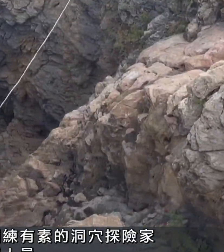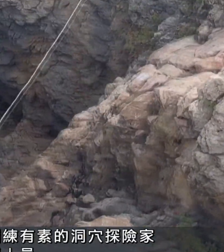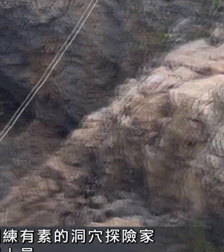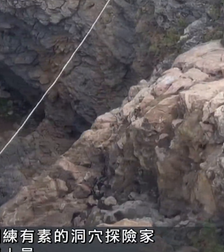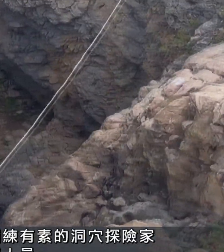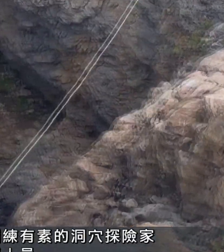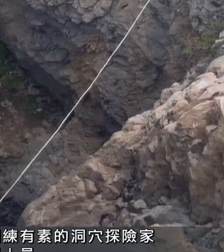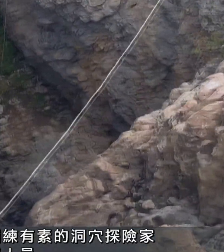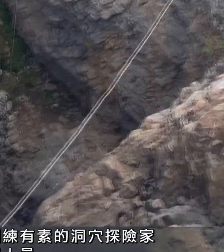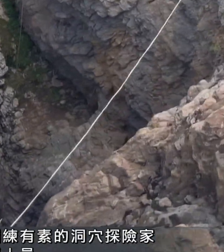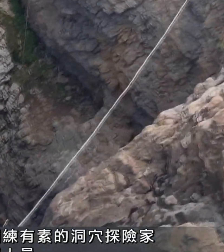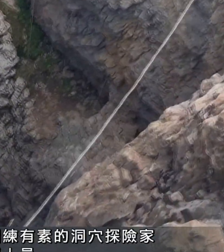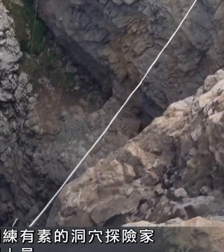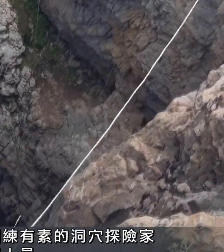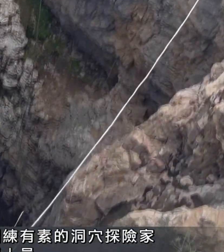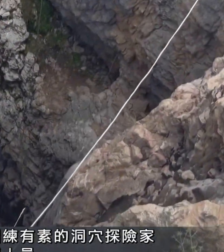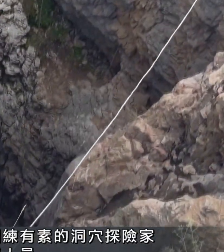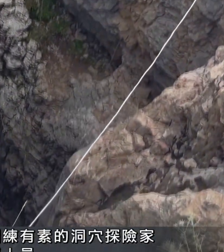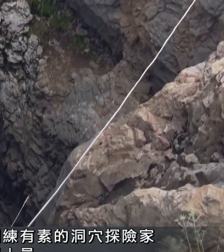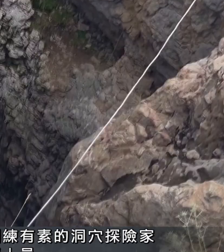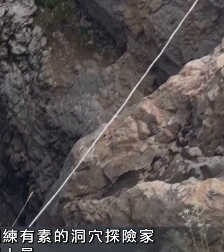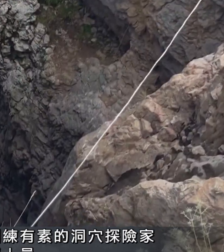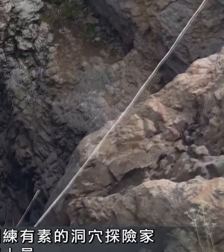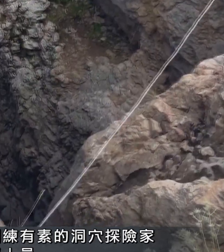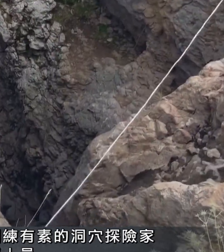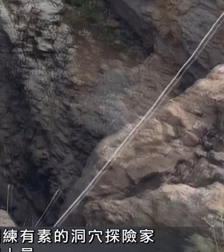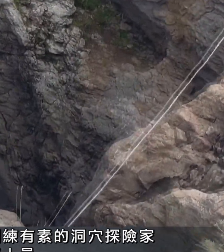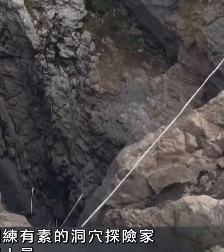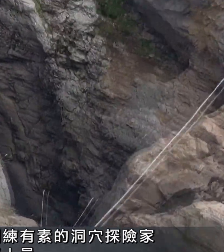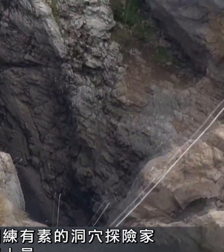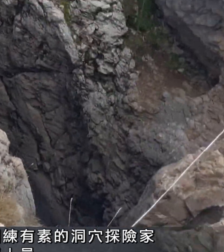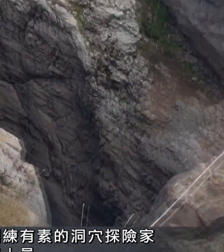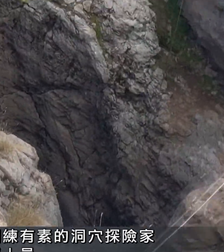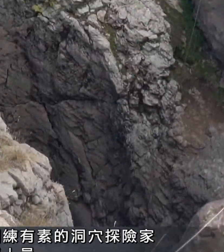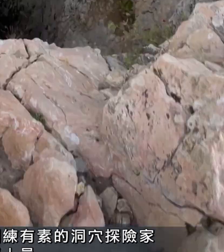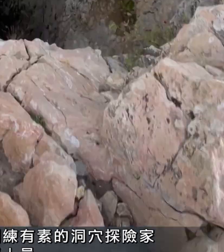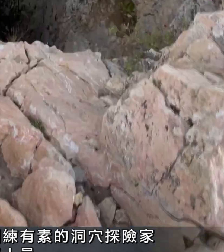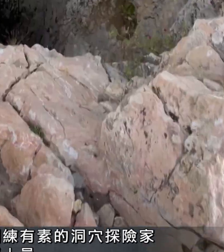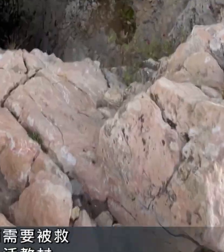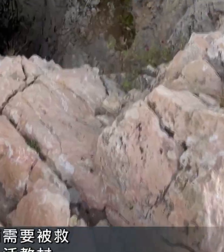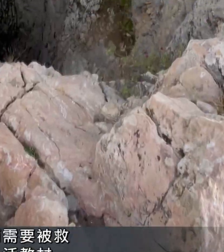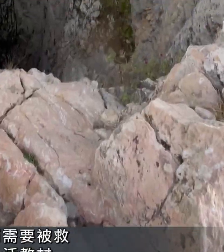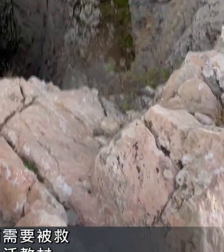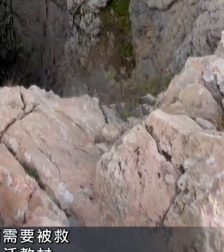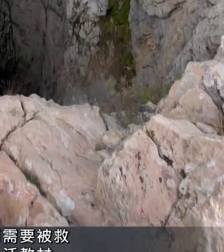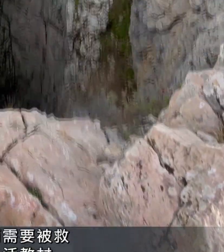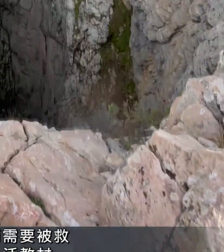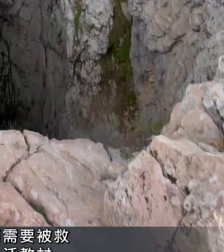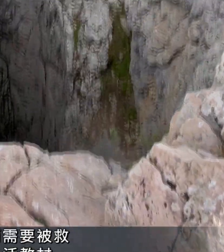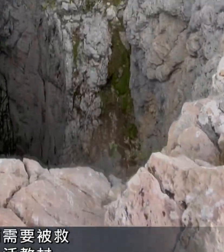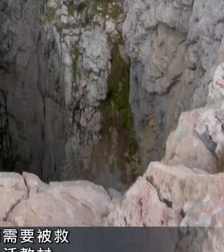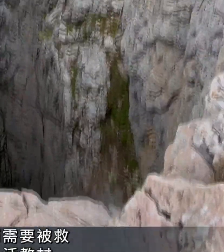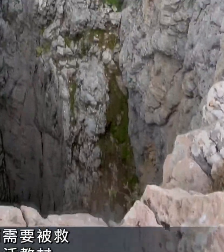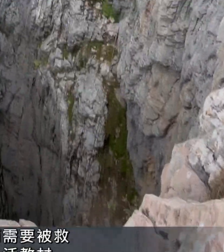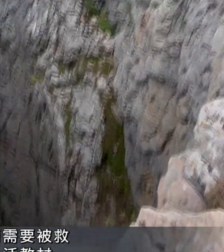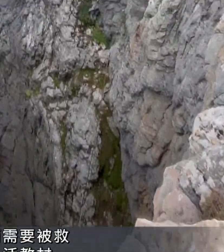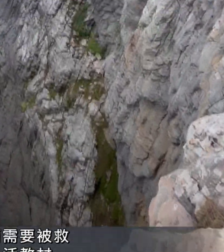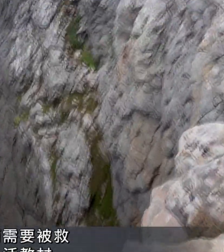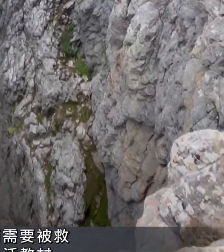名训练有素的洞穴探险家，也是一位洞穴救援人员，但健康出状况反而需要被救。若行动成